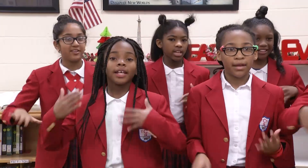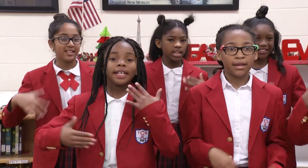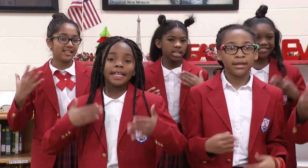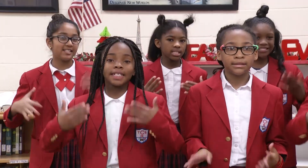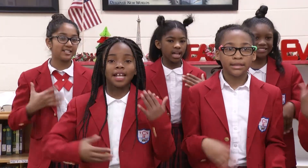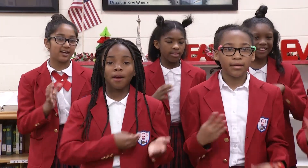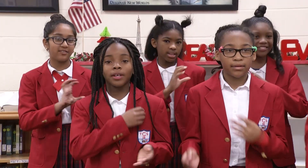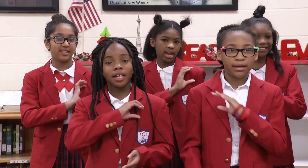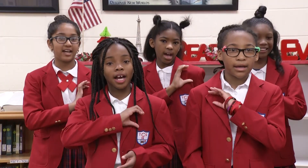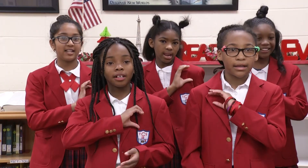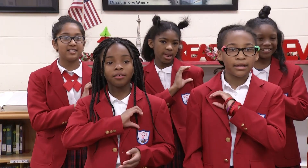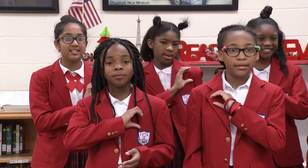Feliz Navidad.